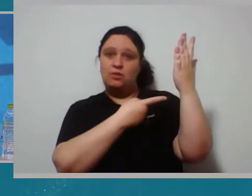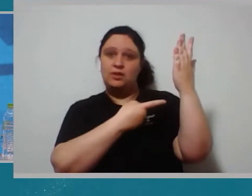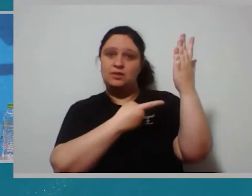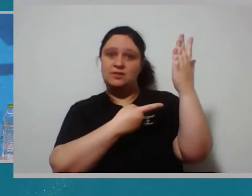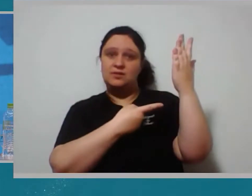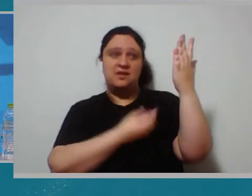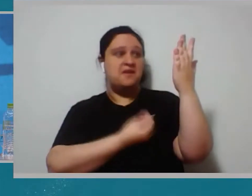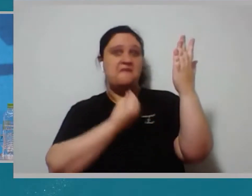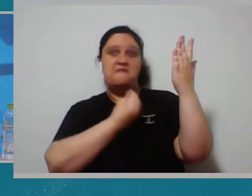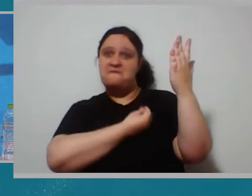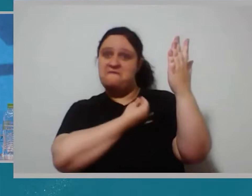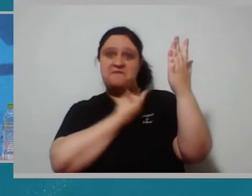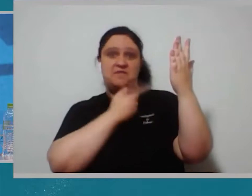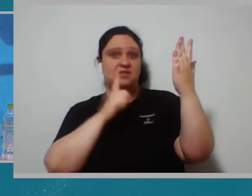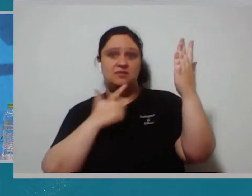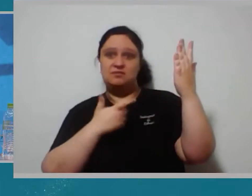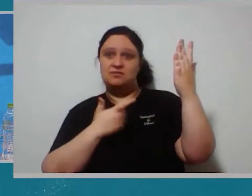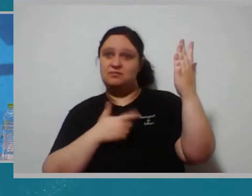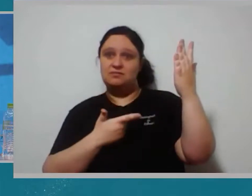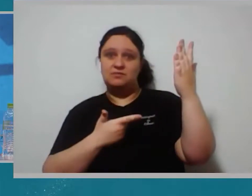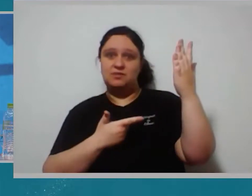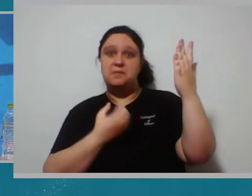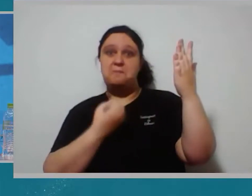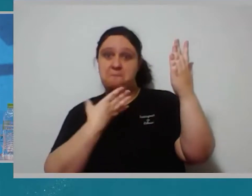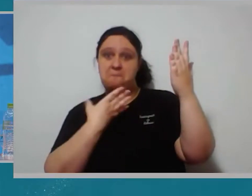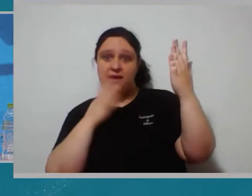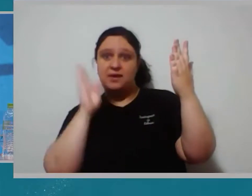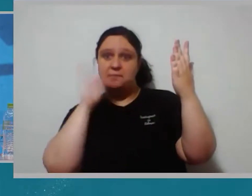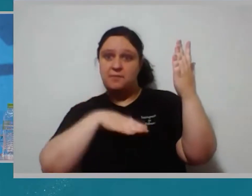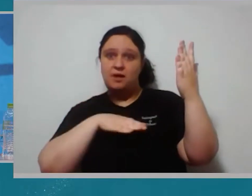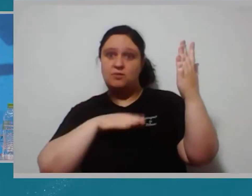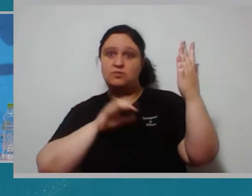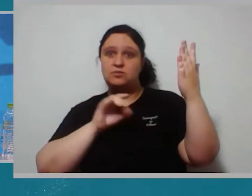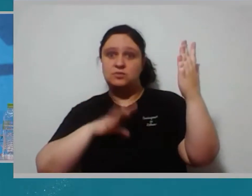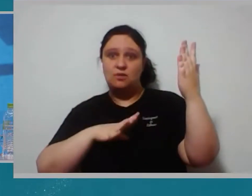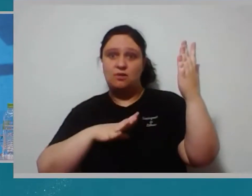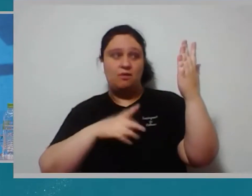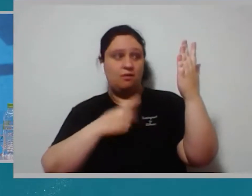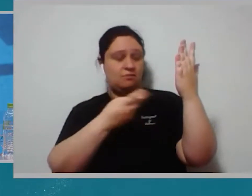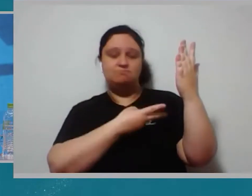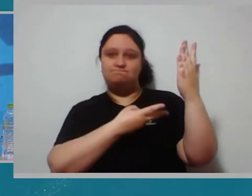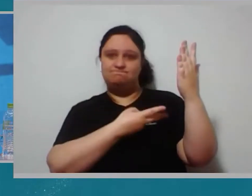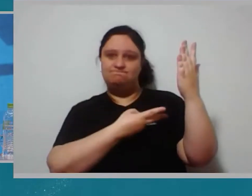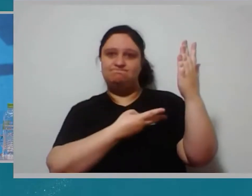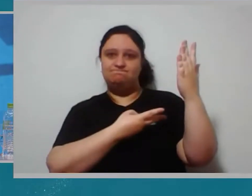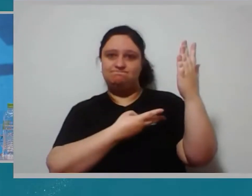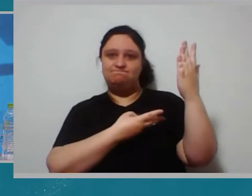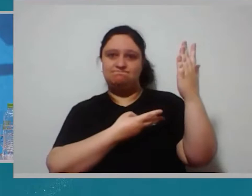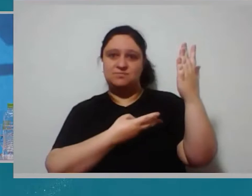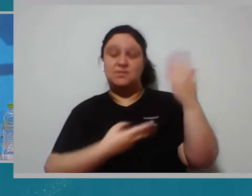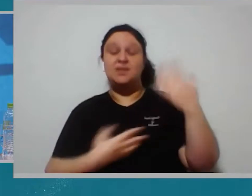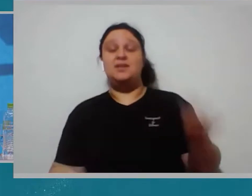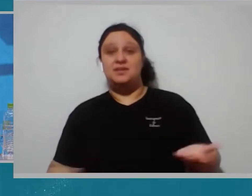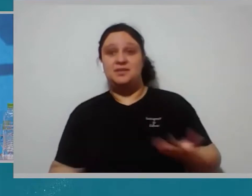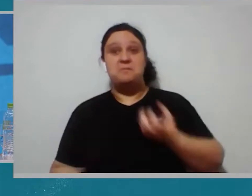é a árvore do conhecimento do bem e do mal. Então, esse bem é